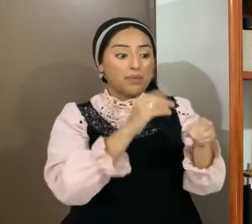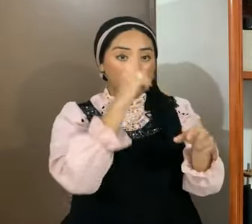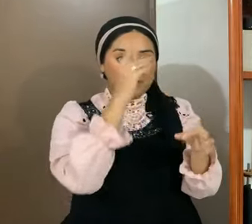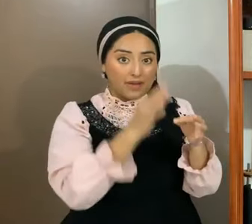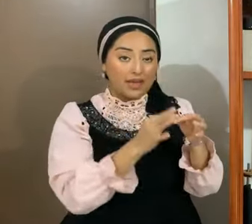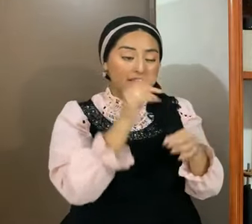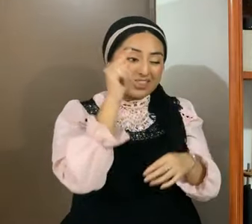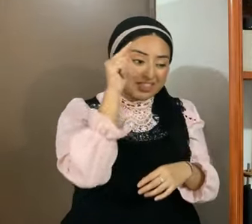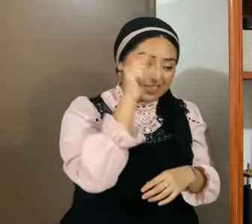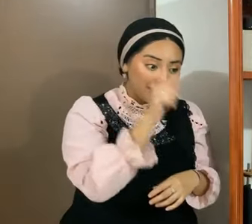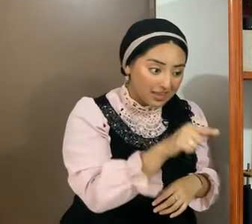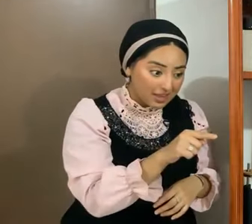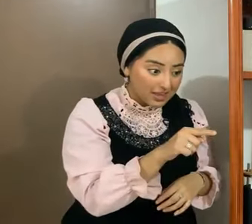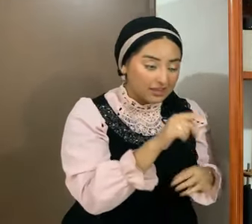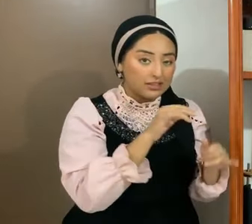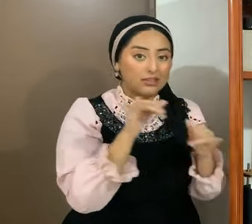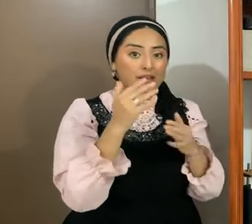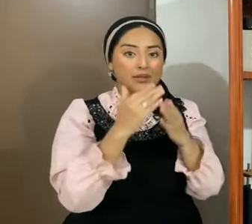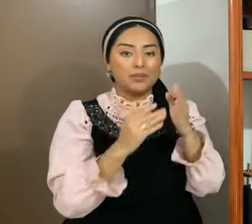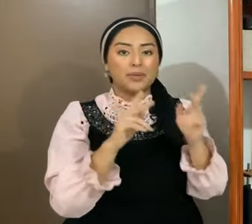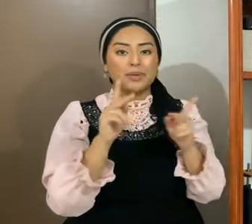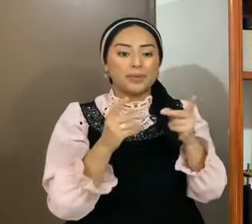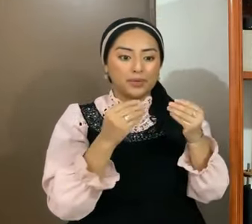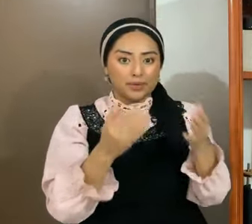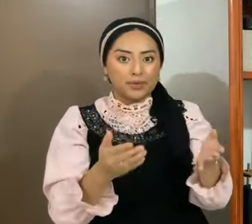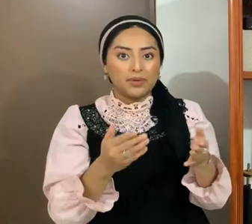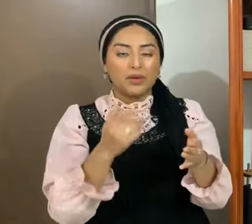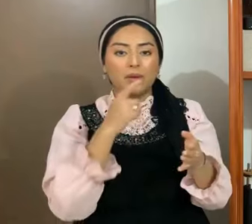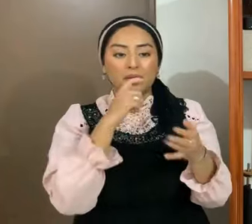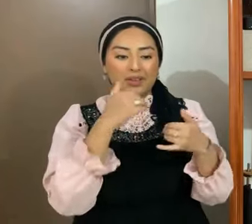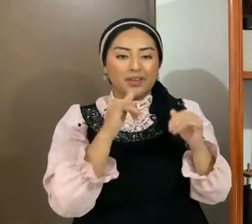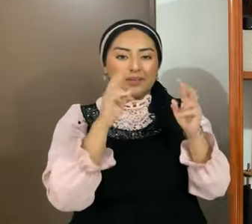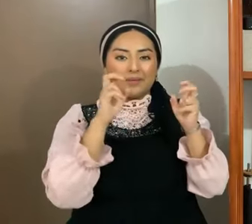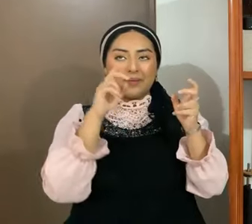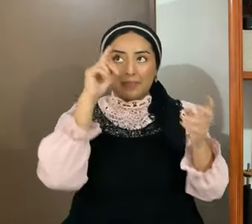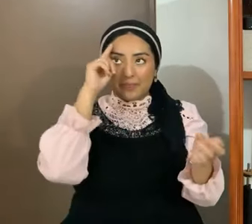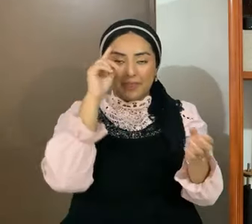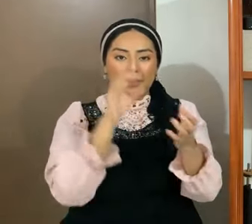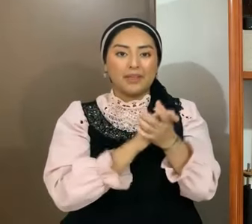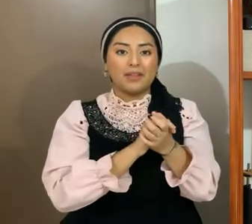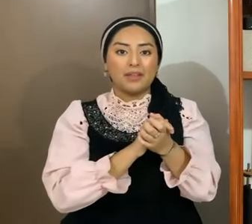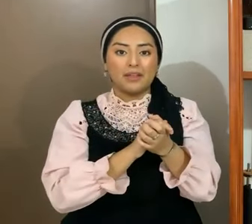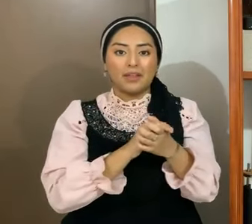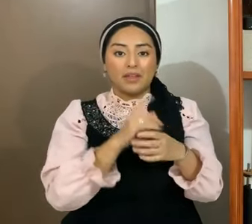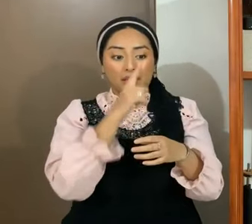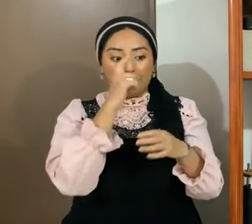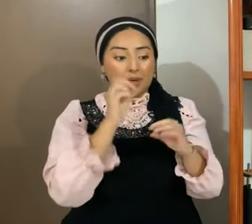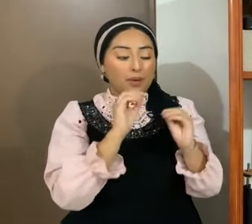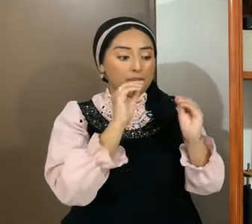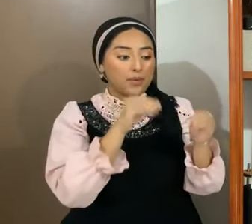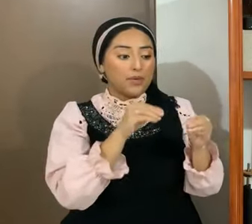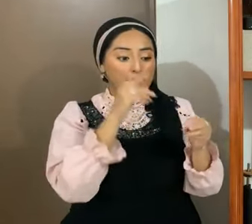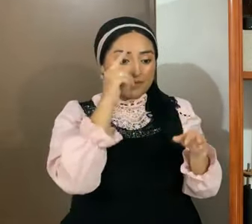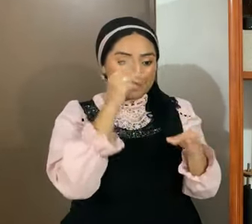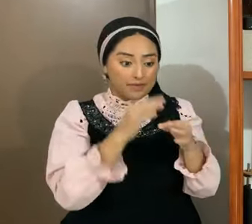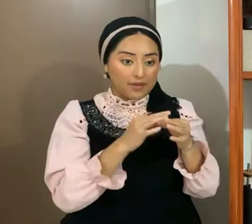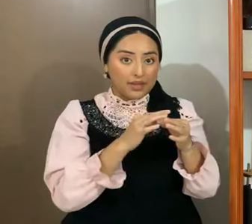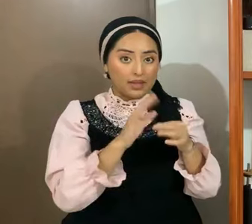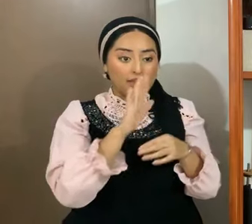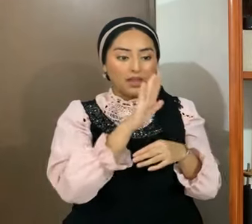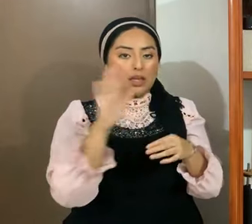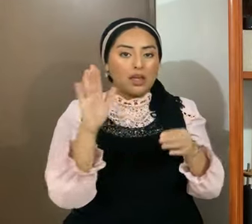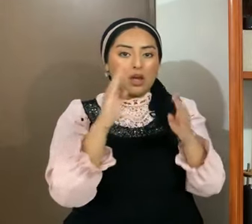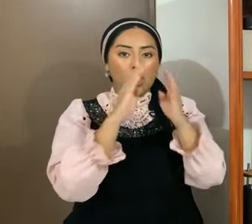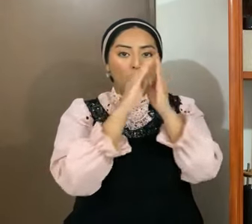eso mismo hacen las personas que aún a veces se dicen creyentes mesiánicos, porque ponen su fe en su